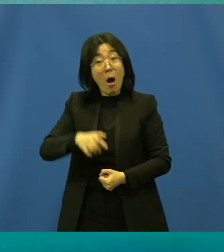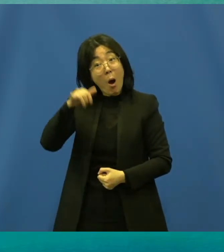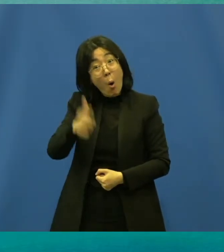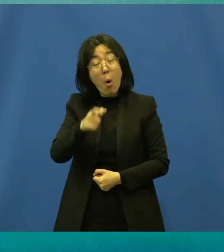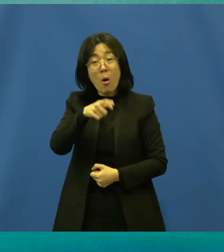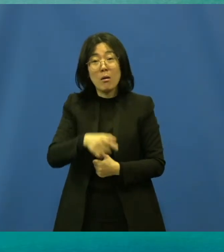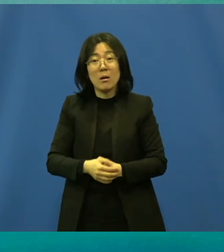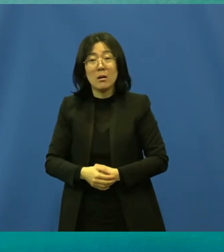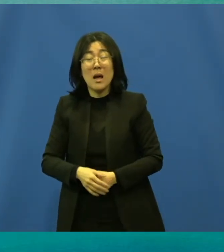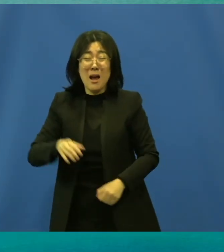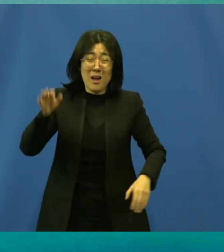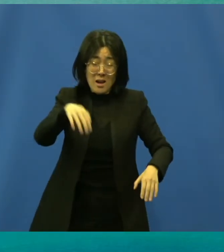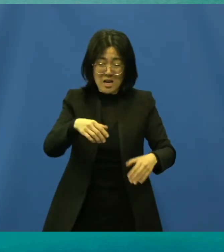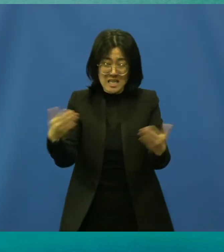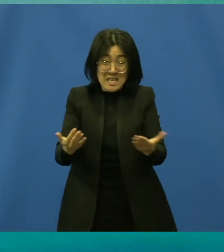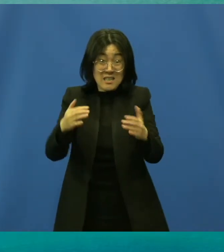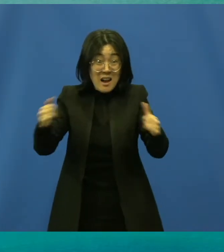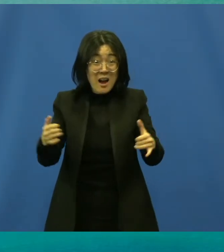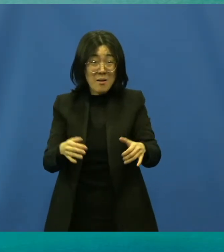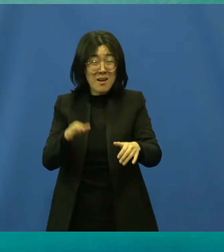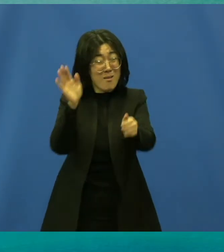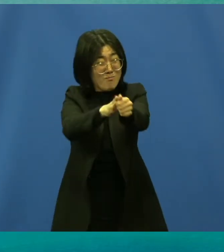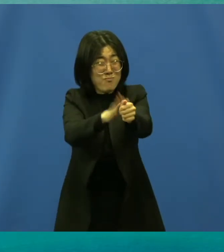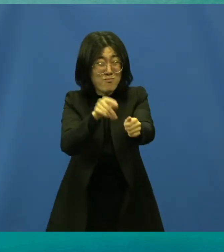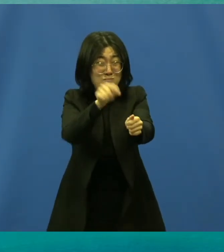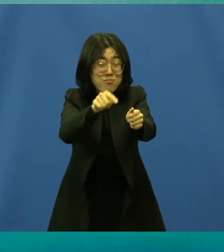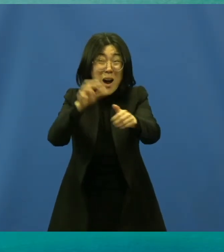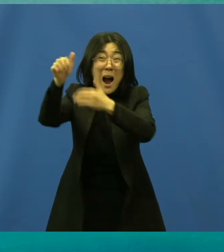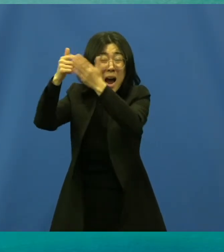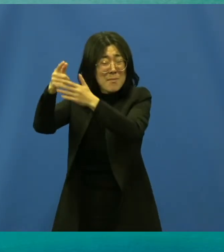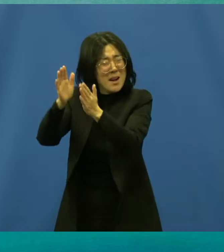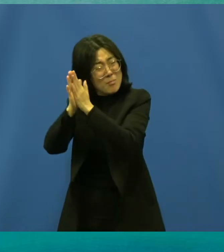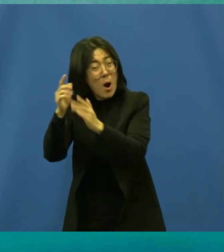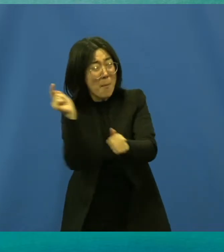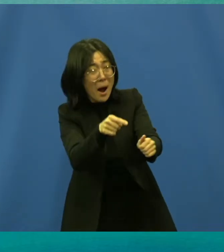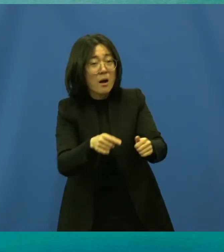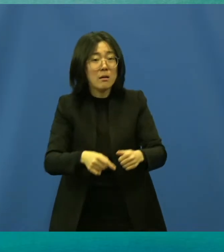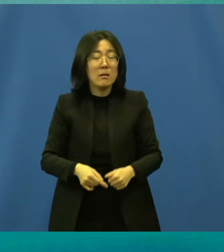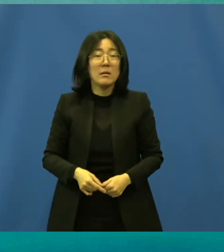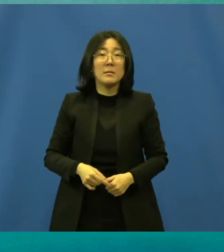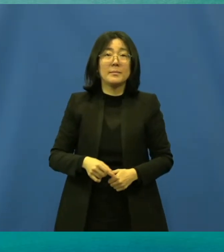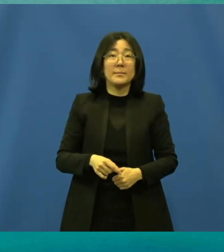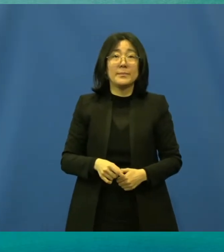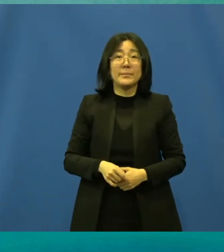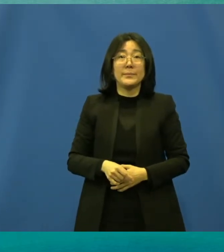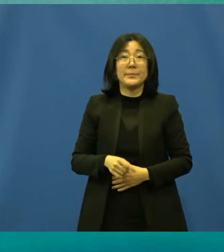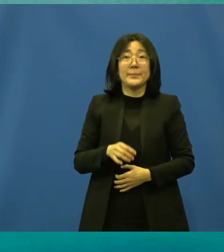선원들이 너의 하나님께 기도하라고 했지만 그는 이미 늦었습니다. 그는 기도하지 않습니다.